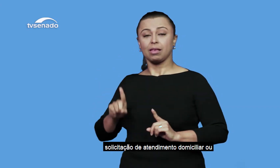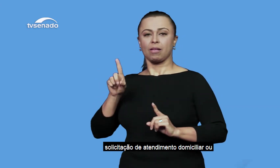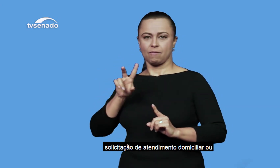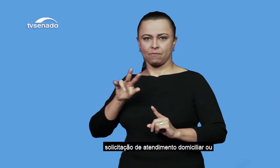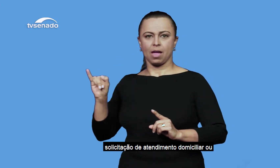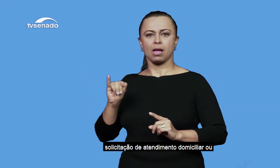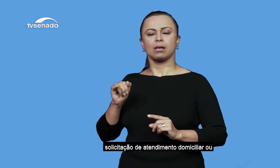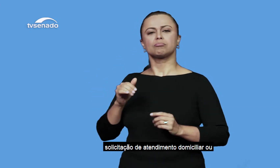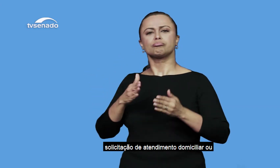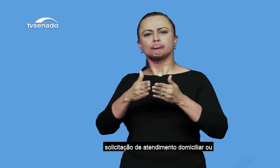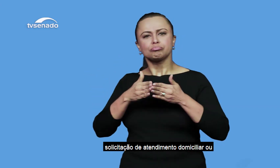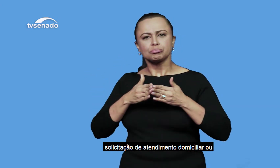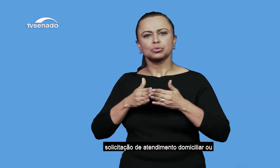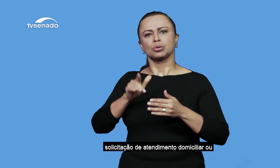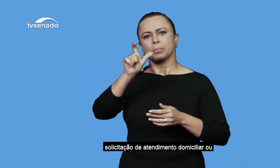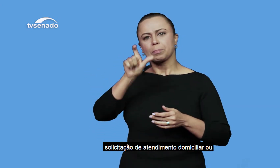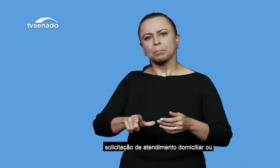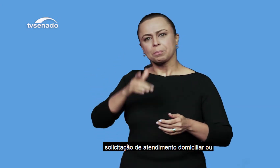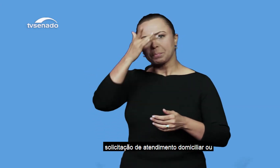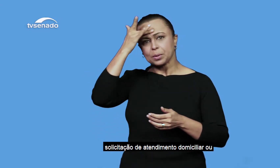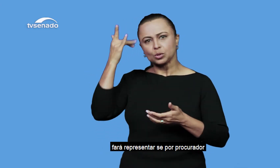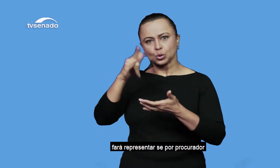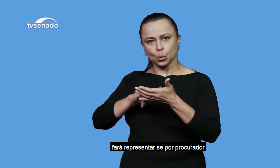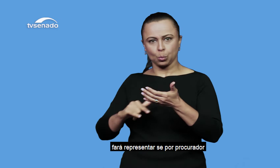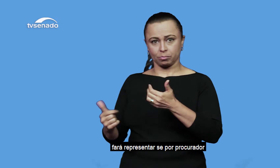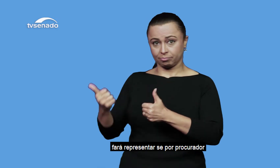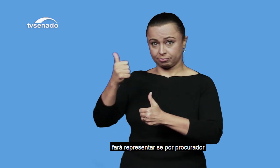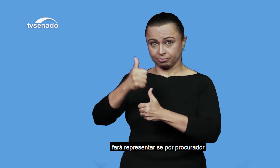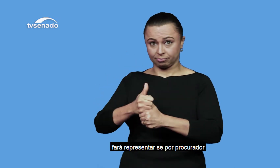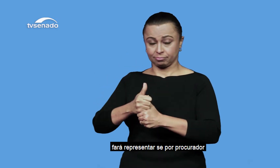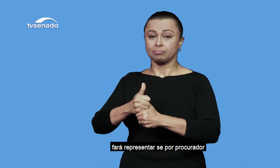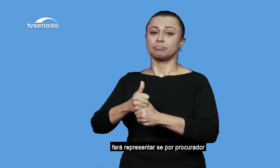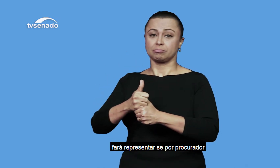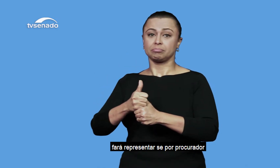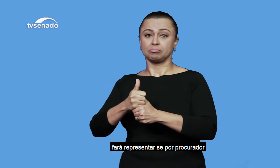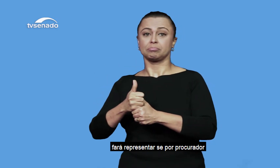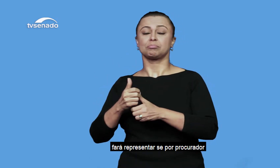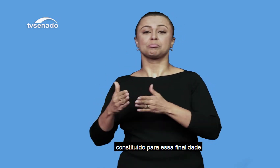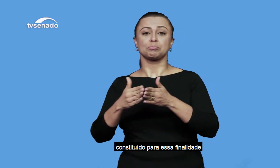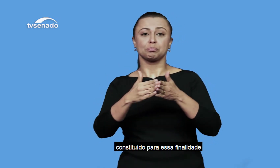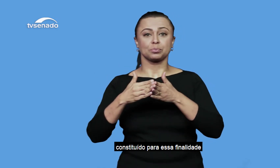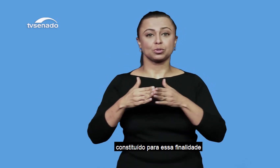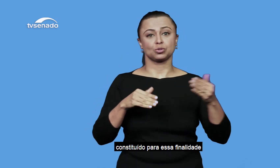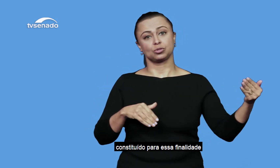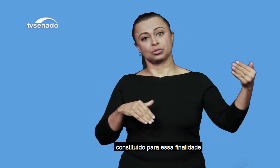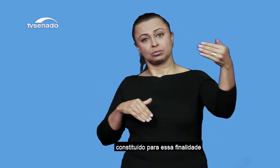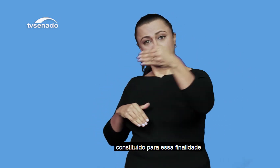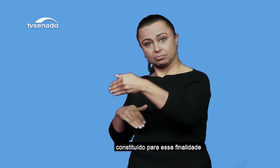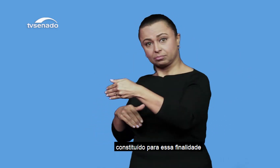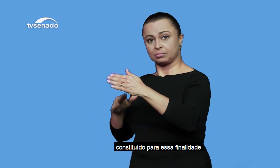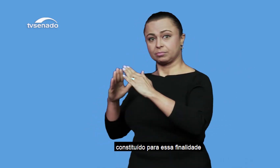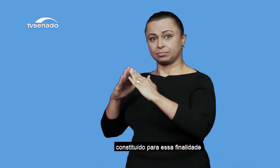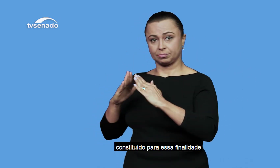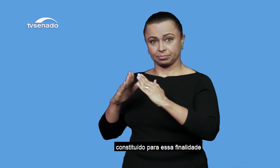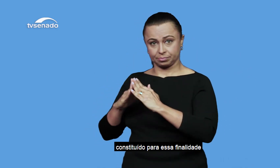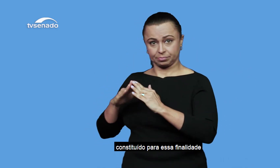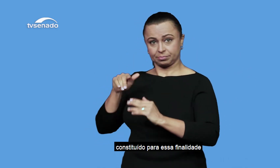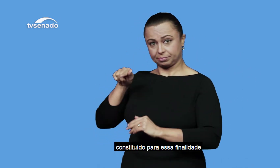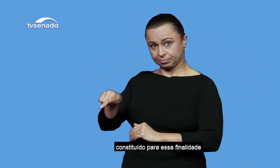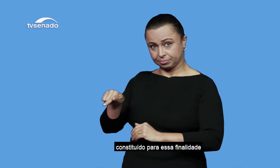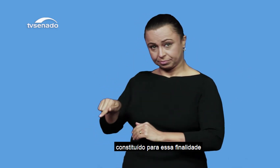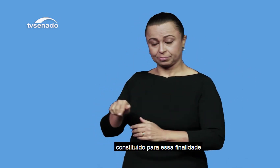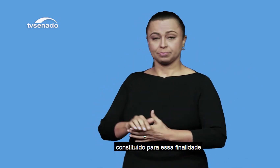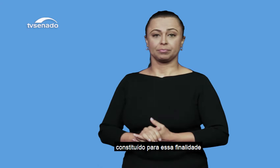de atendimento domiciliar ou fará representar se por procurador constituído para essa finalidade